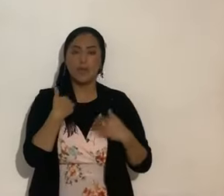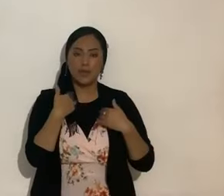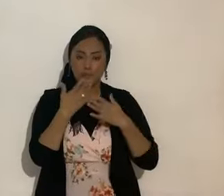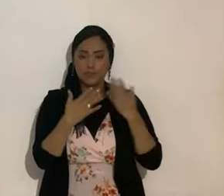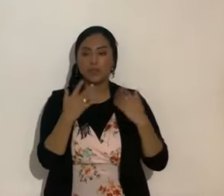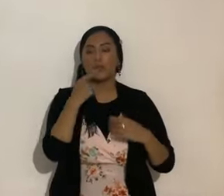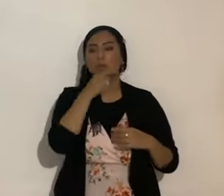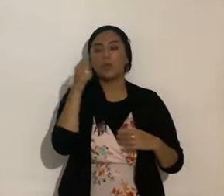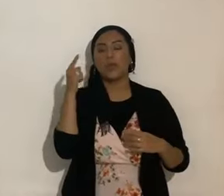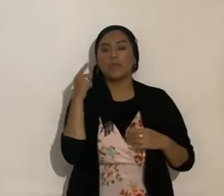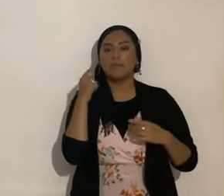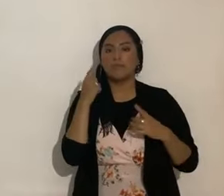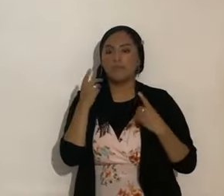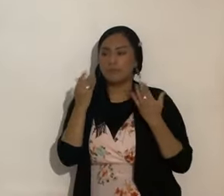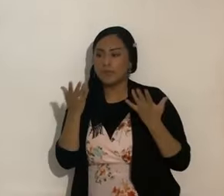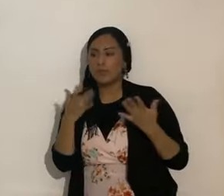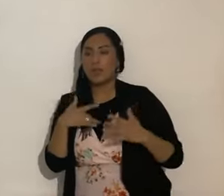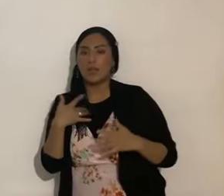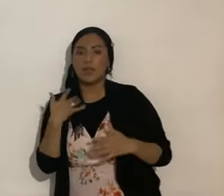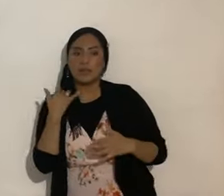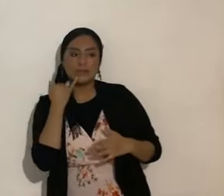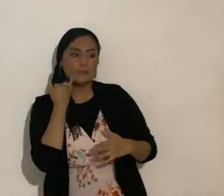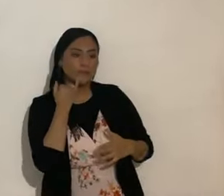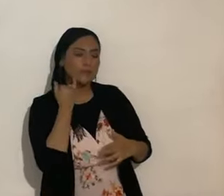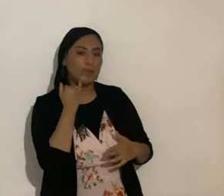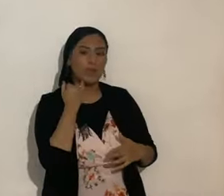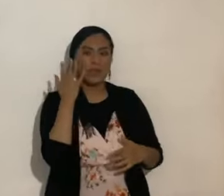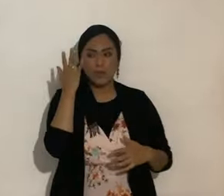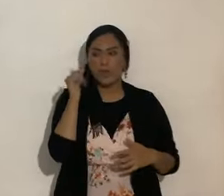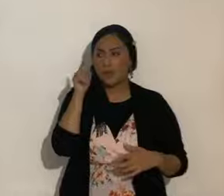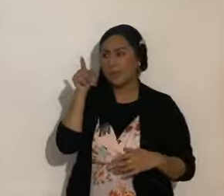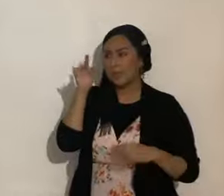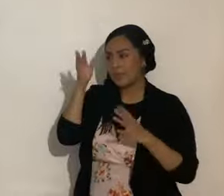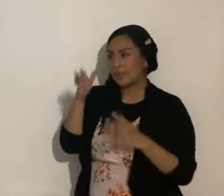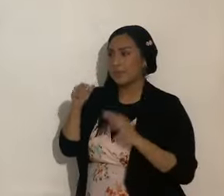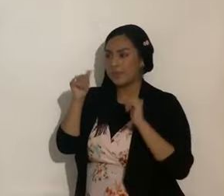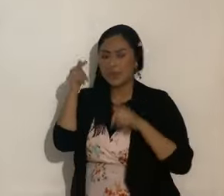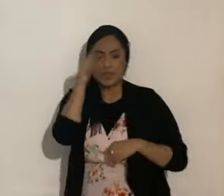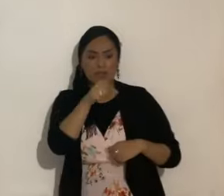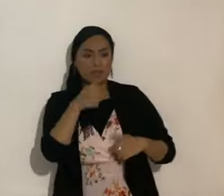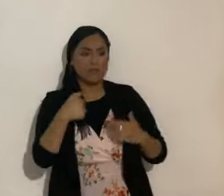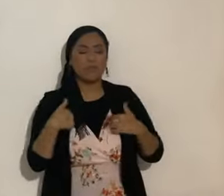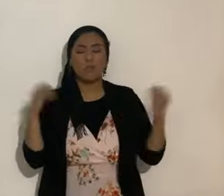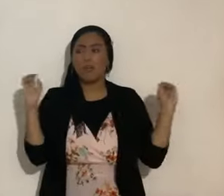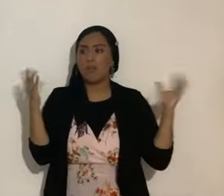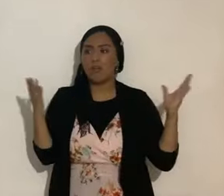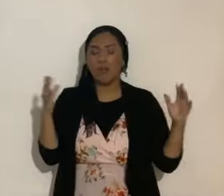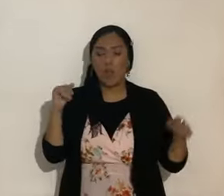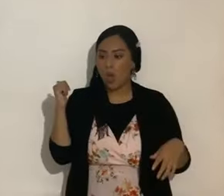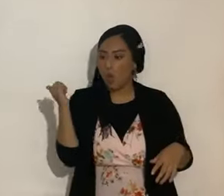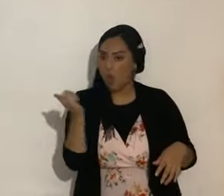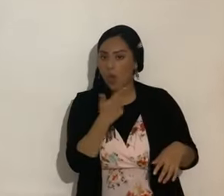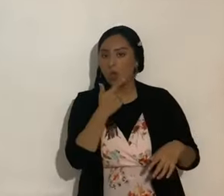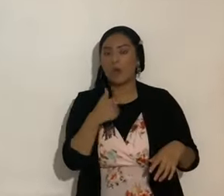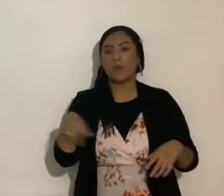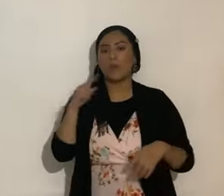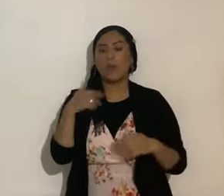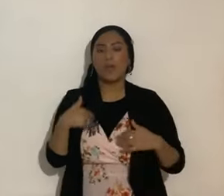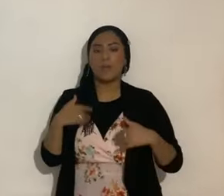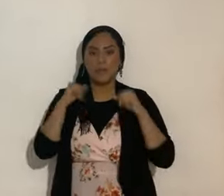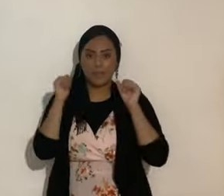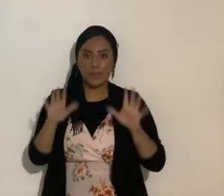alguien que haya actuado así, de una manera envidiosa, pero ¿por qué el Rey bendice a este y a mí no? Todos han sido bendecidos de una u